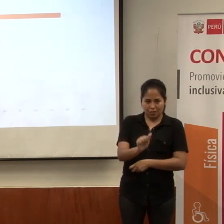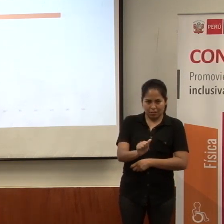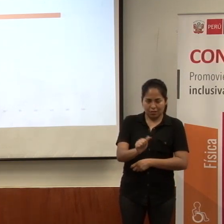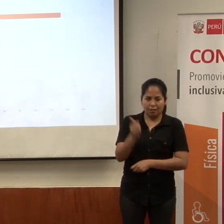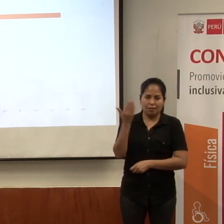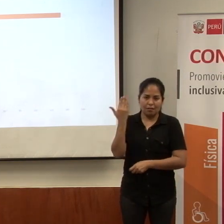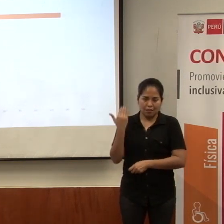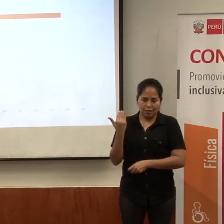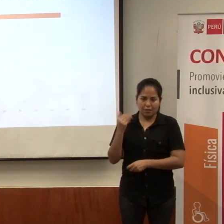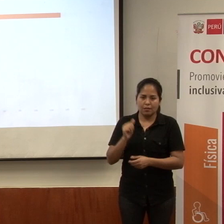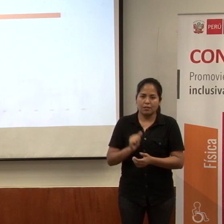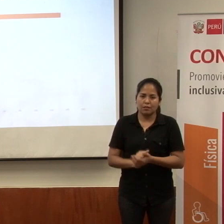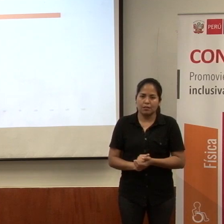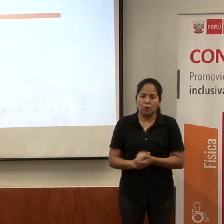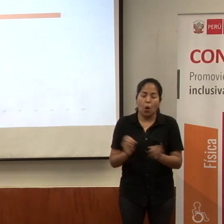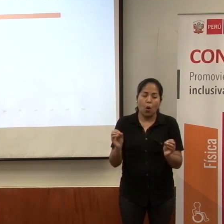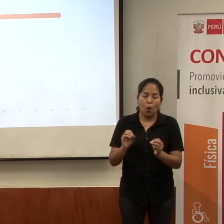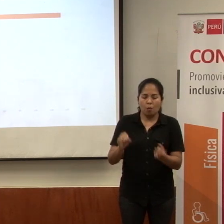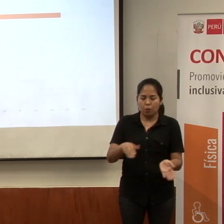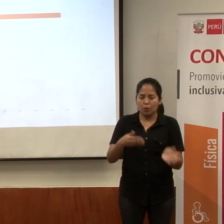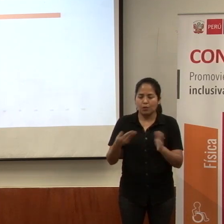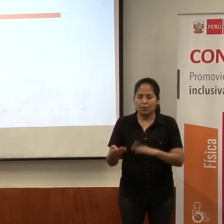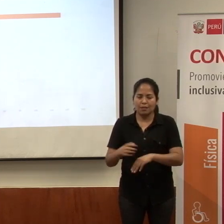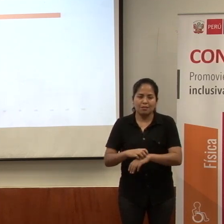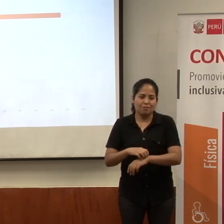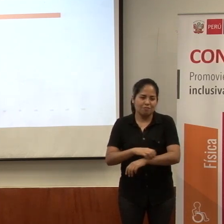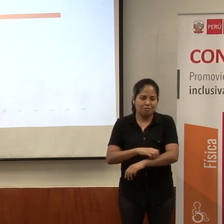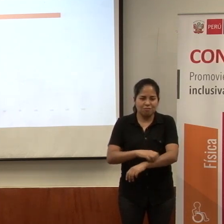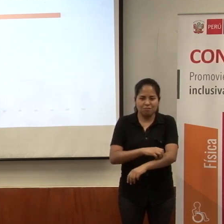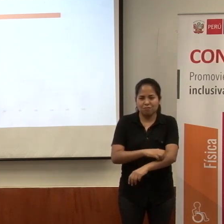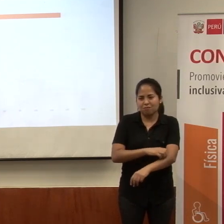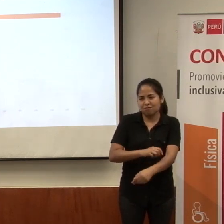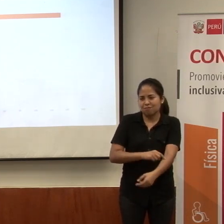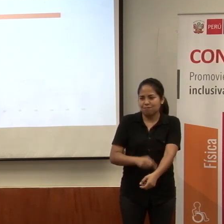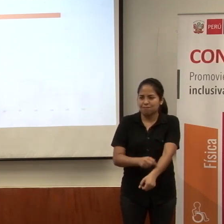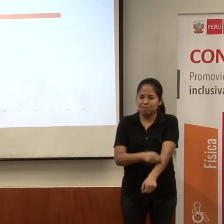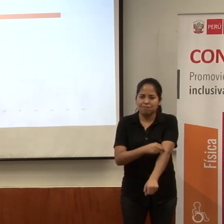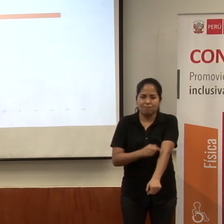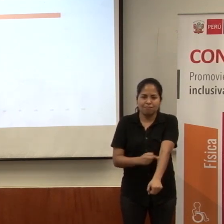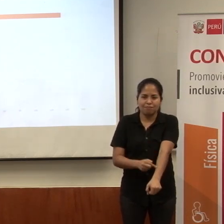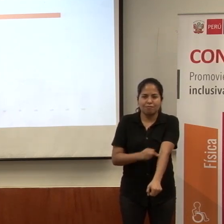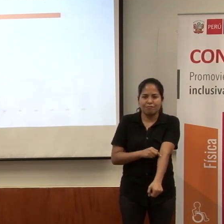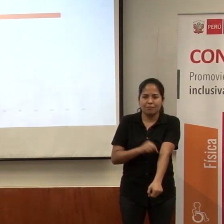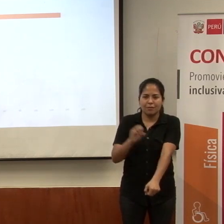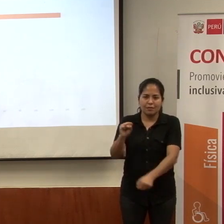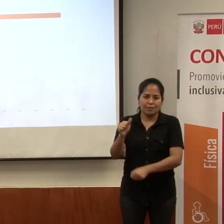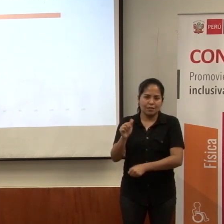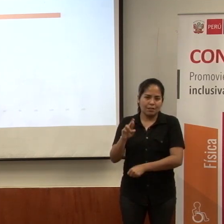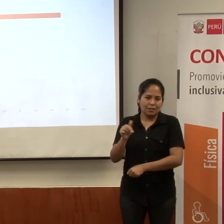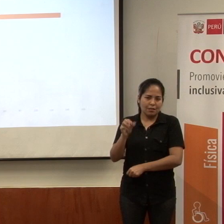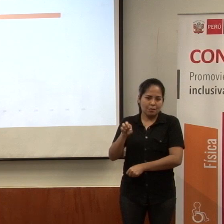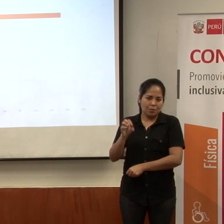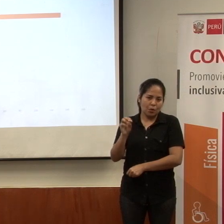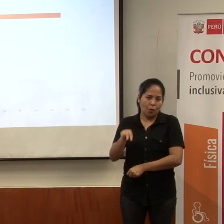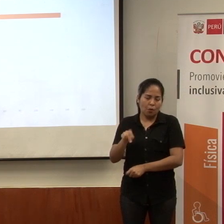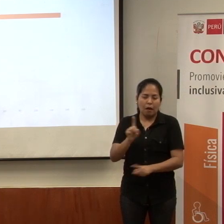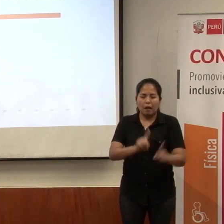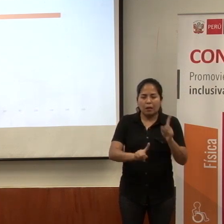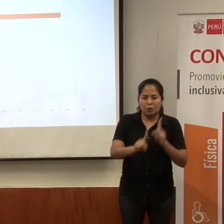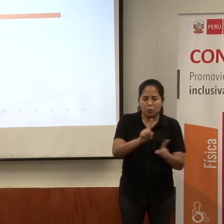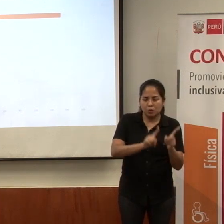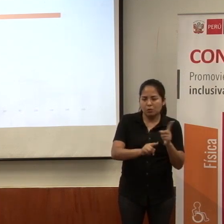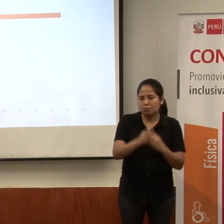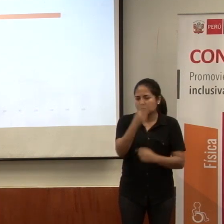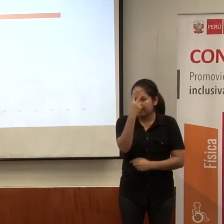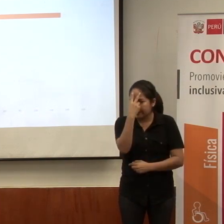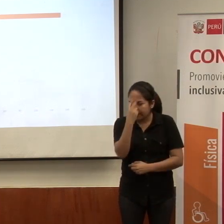por inmunoprevenibles era por sarampión. Aproximadamente 1.800 niños al año morían por sarampión. Y muchos quedaban con ceguera, con